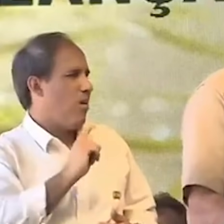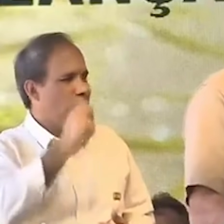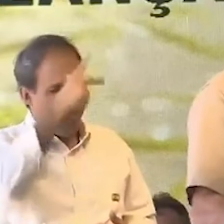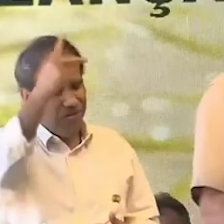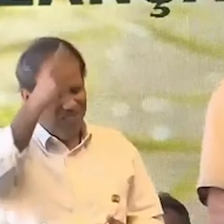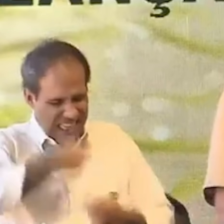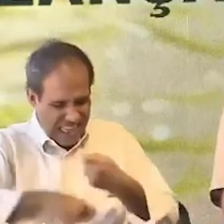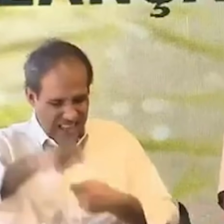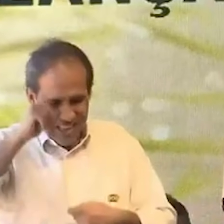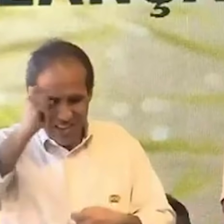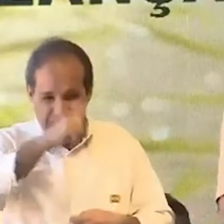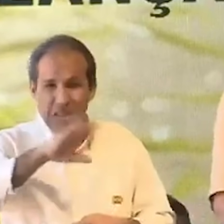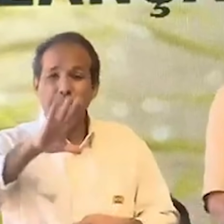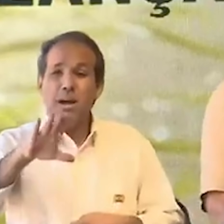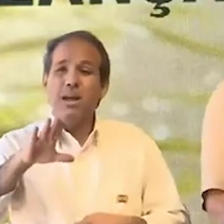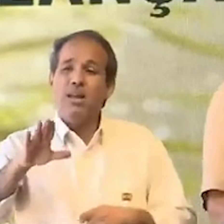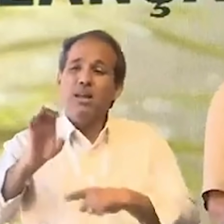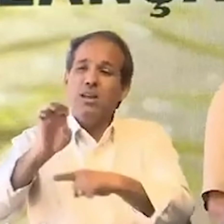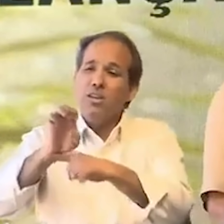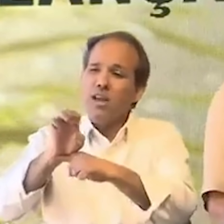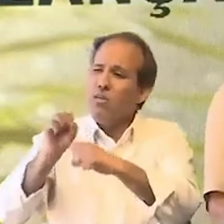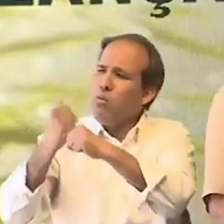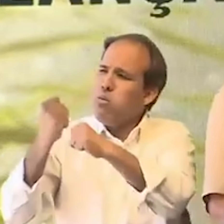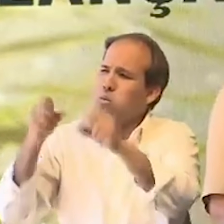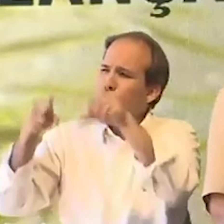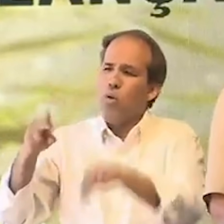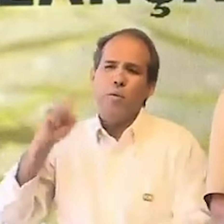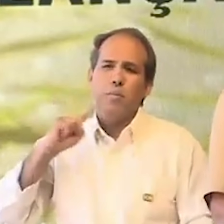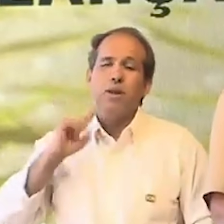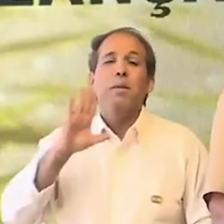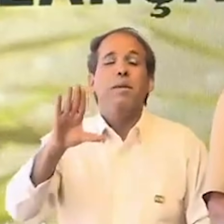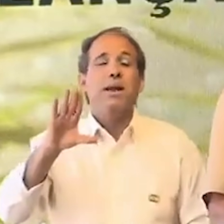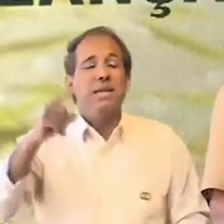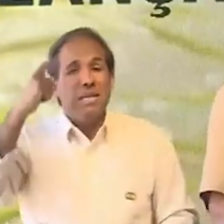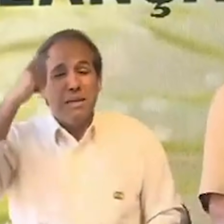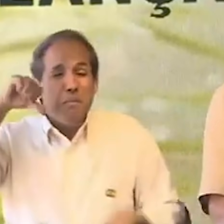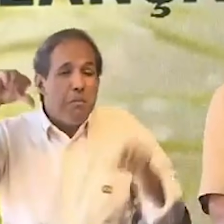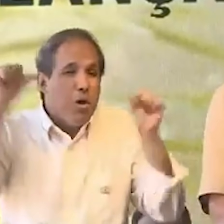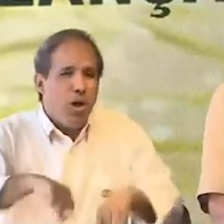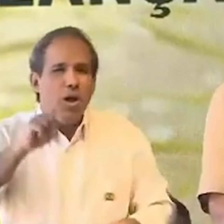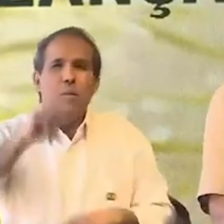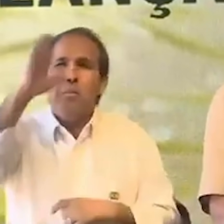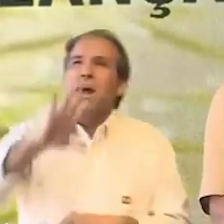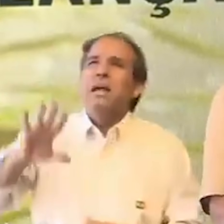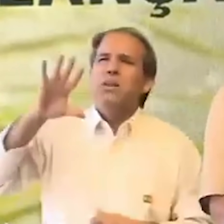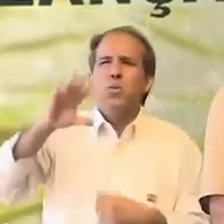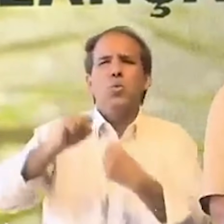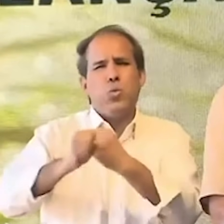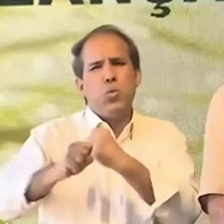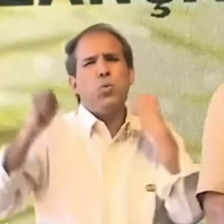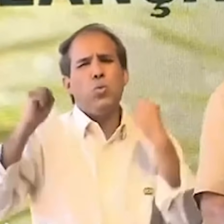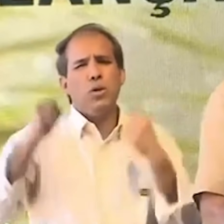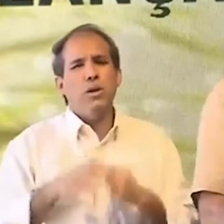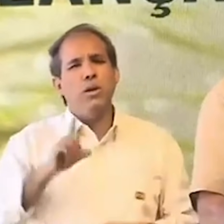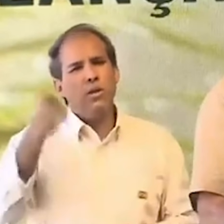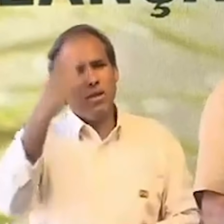Imagine um estado do tamanho de Minas Gerais e pensem num Brasil. Sabíamos que a